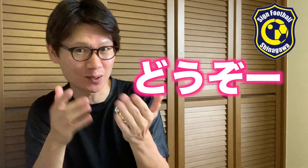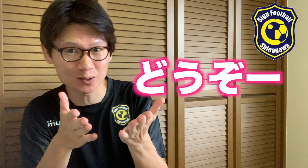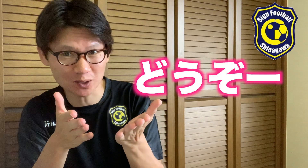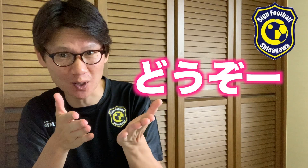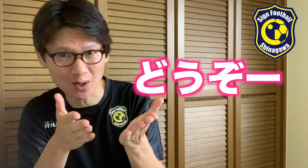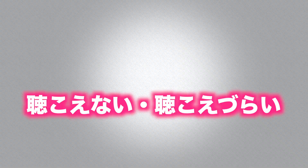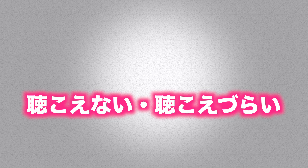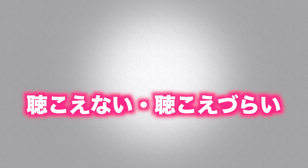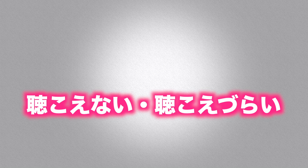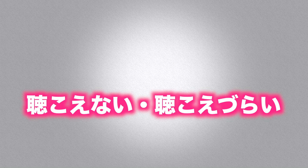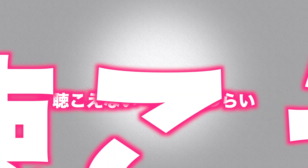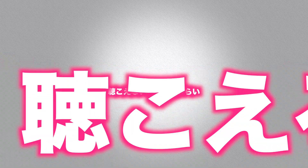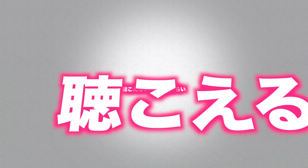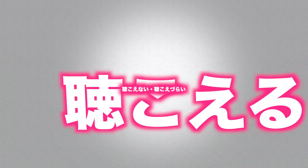ぞ。